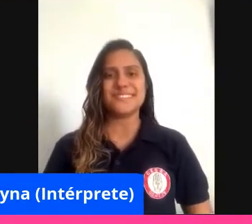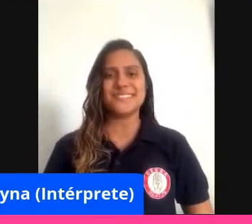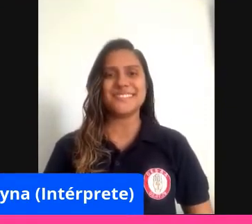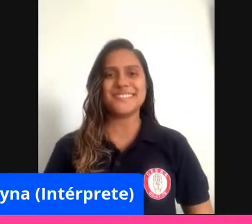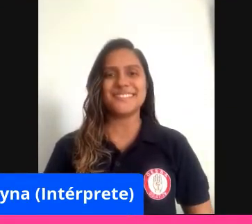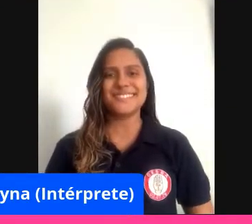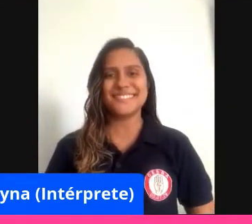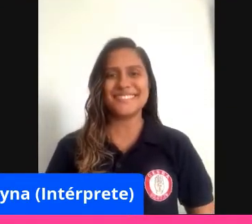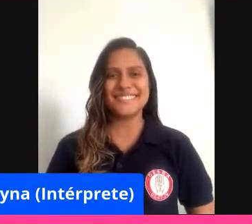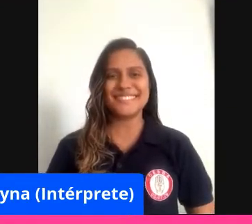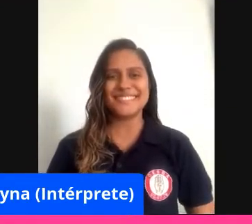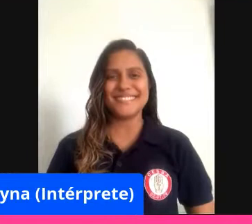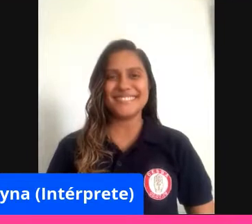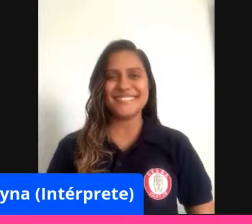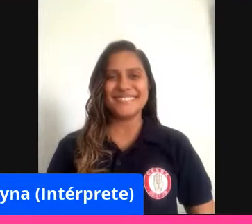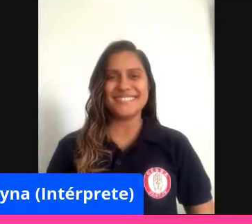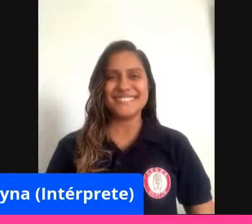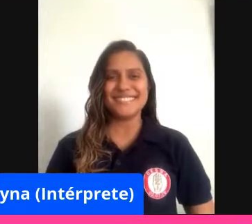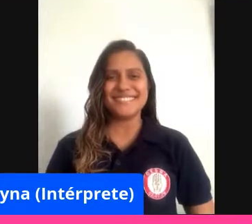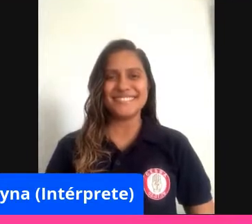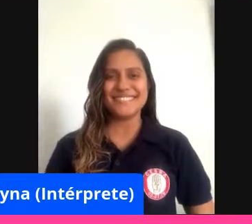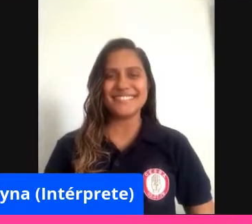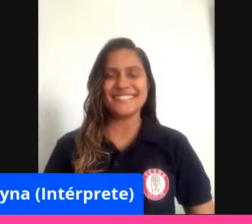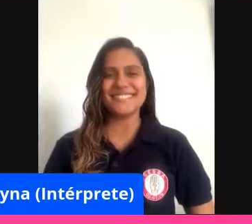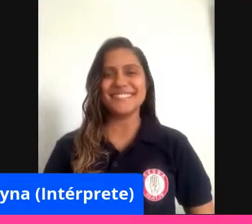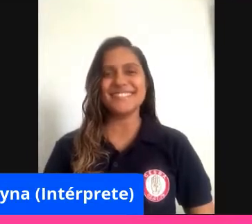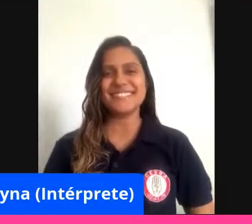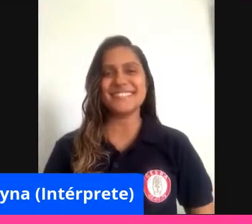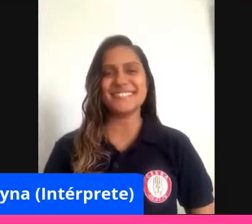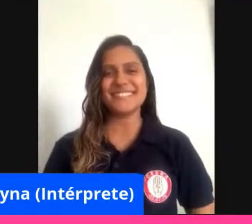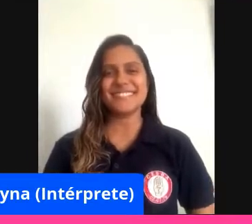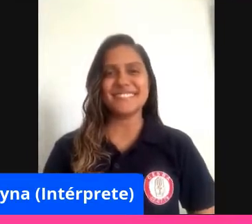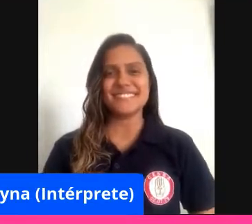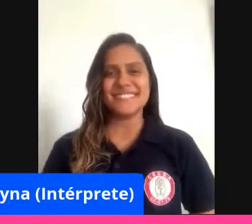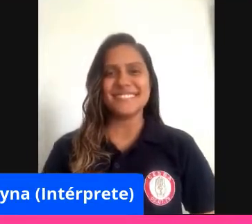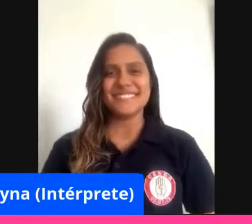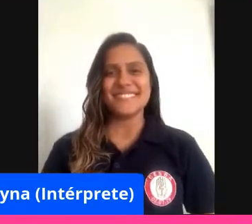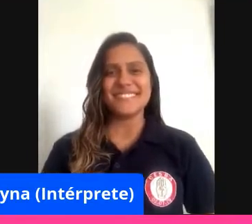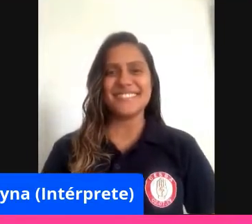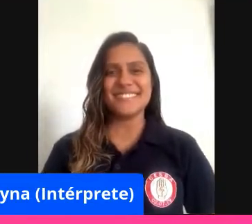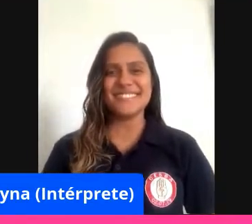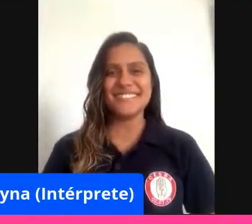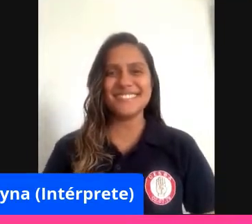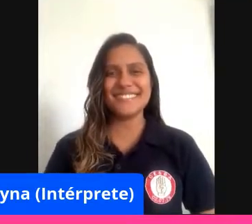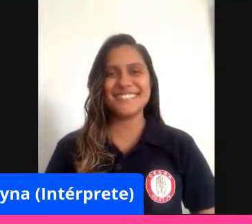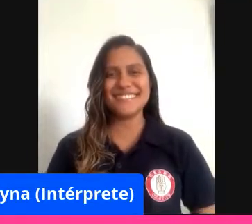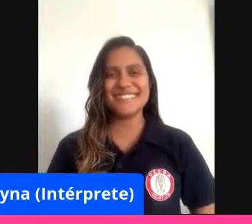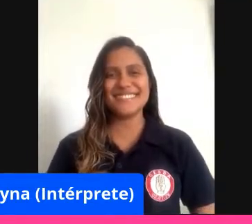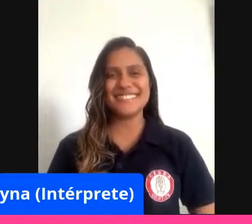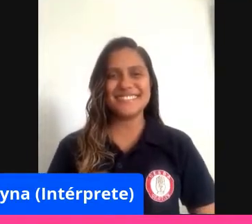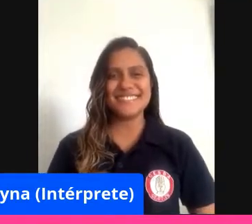Oi, Alexandre. Deixa a Oi, pessoa se arrumar aqui. Oi, Tainá. É, com certeza. Tainá.